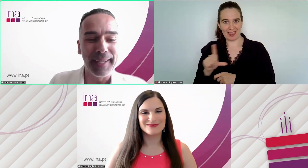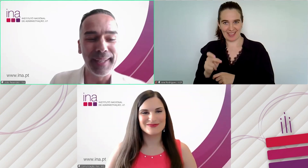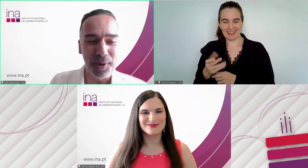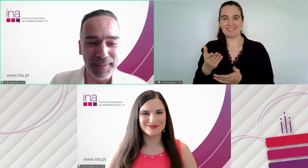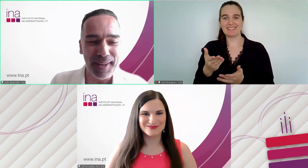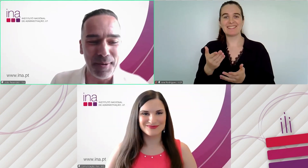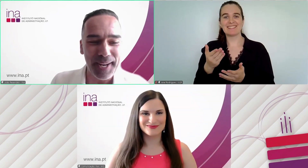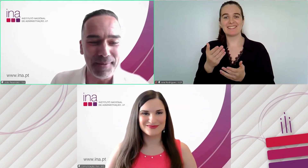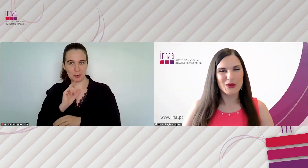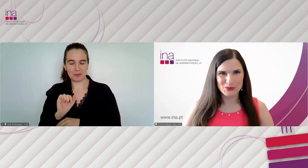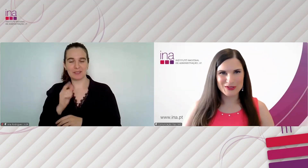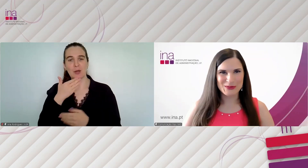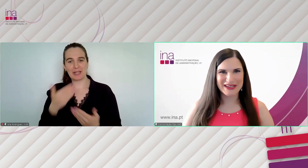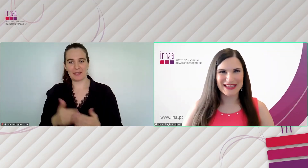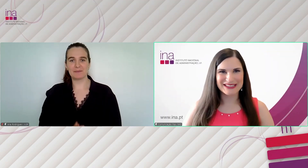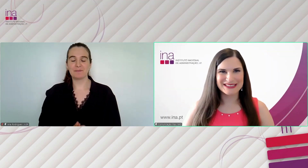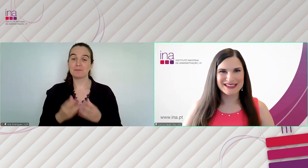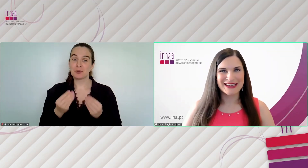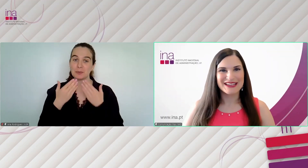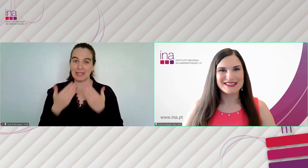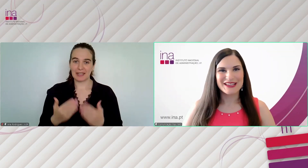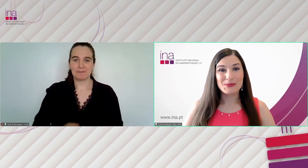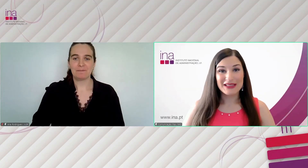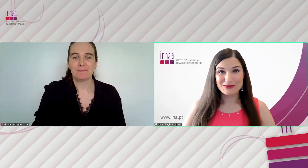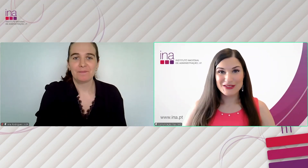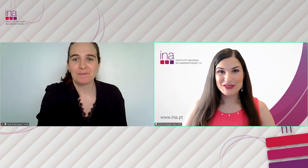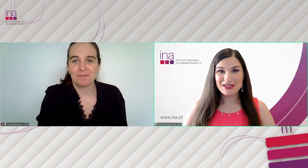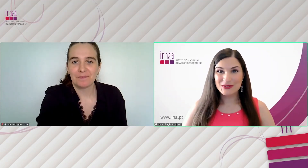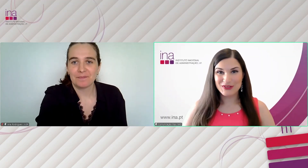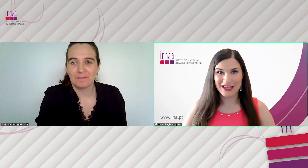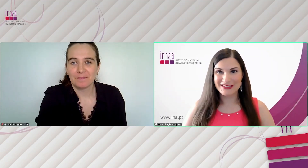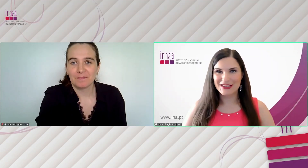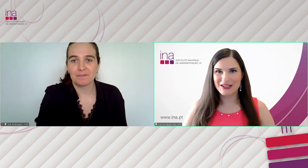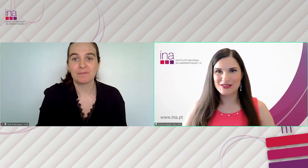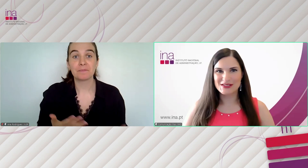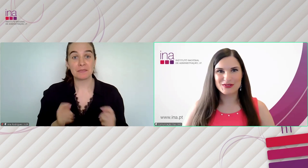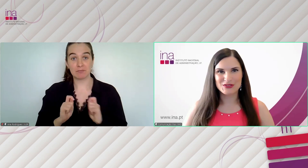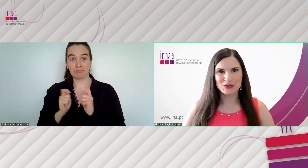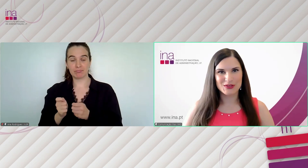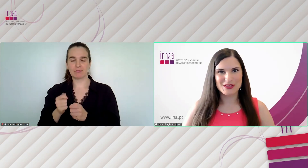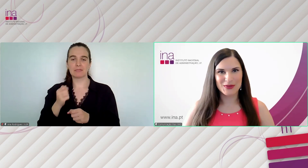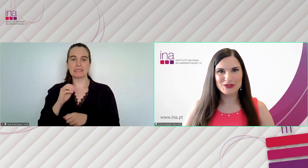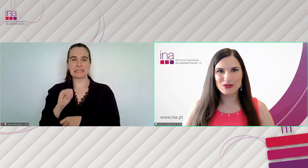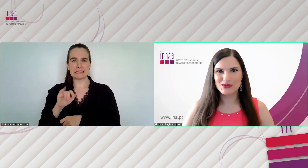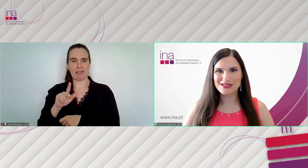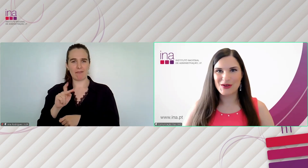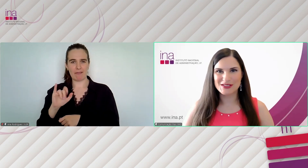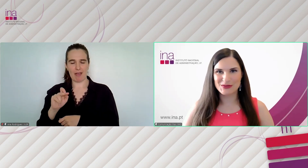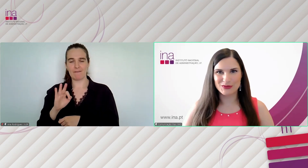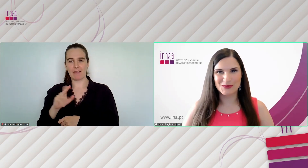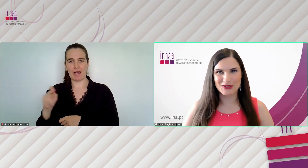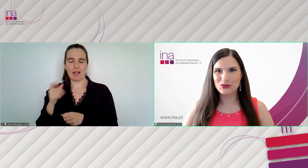Manuela Oliveira. Obrigado. Muito obrigada. Tem a palavra Sílvia Ferreira, diretora de Serviços de Conhecimento,